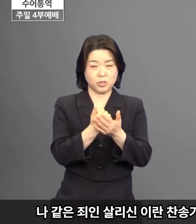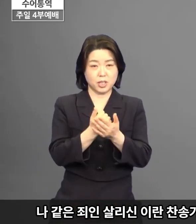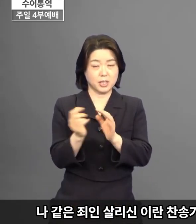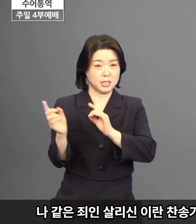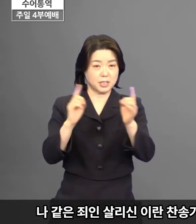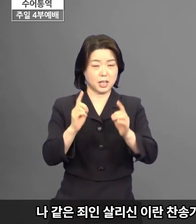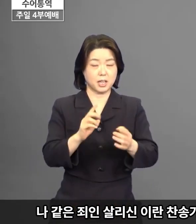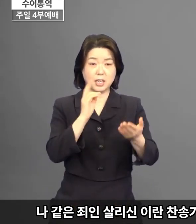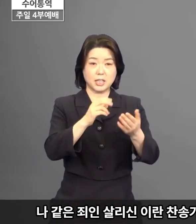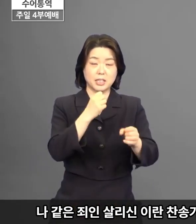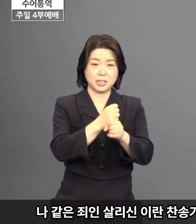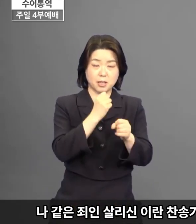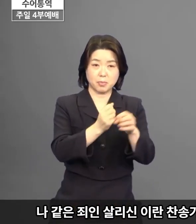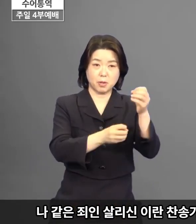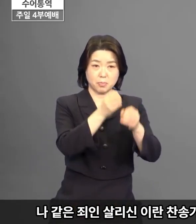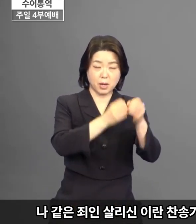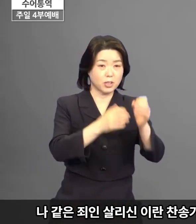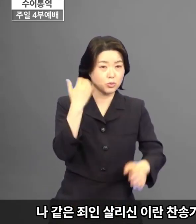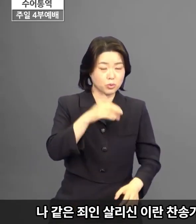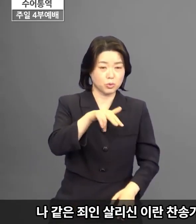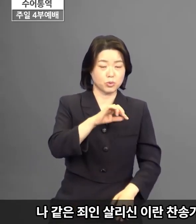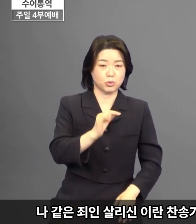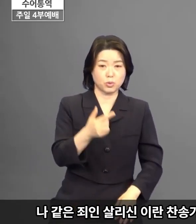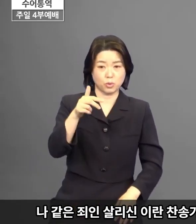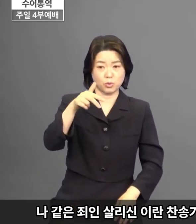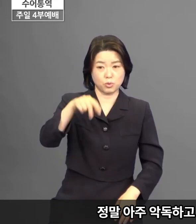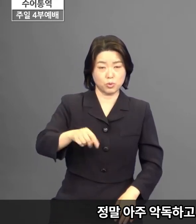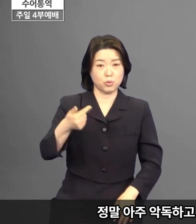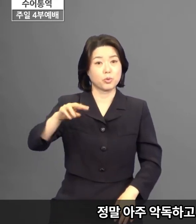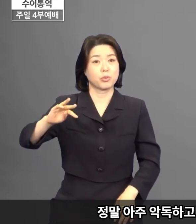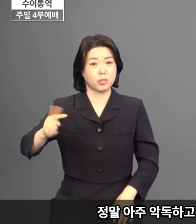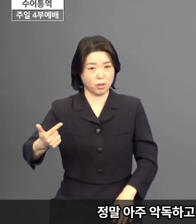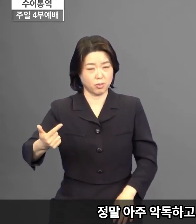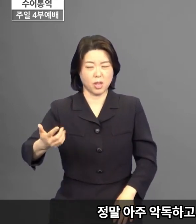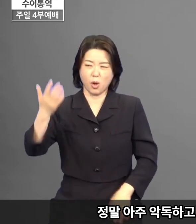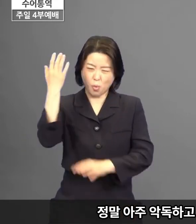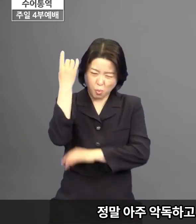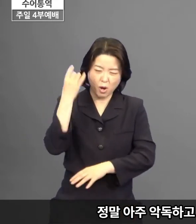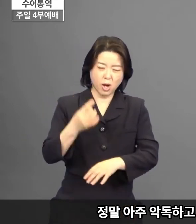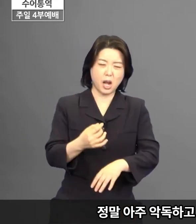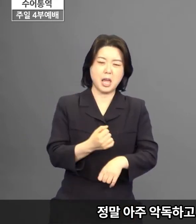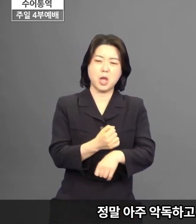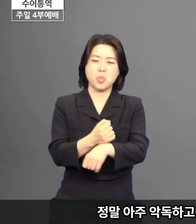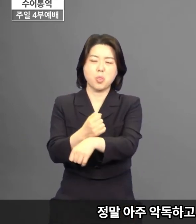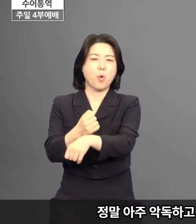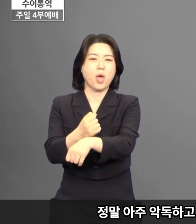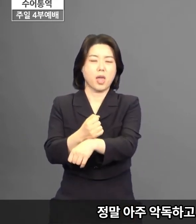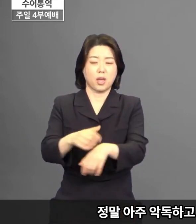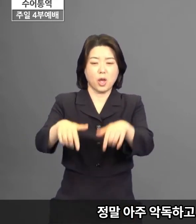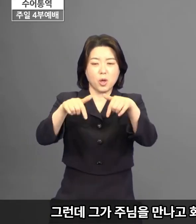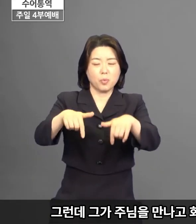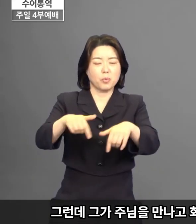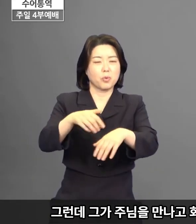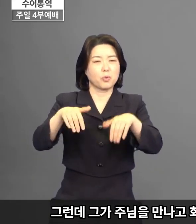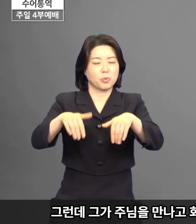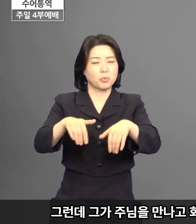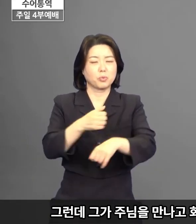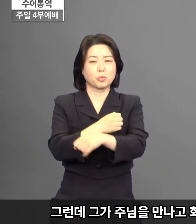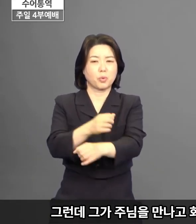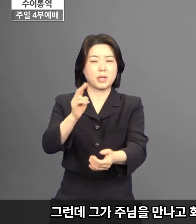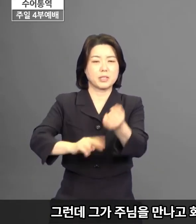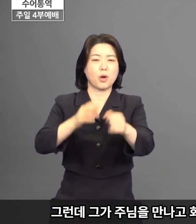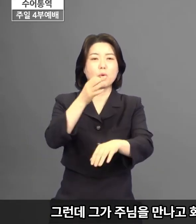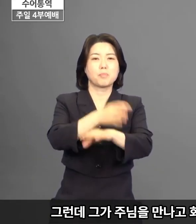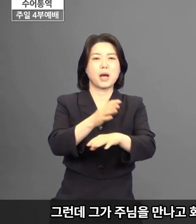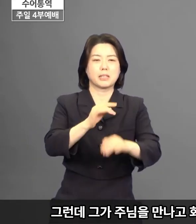찬송가의 작사가 존 뉴턴이 노예 상인이었죠. 정말 아주 악독하고 폭력적인 사람이었습니다. 근데 그가